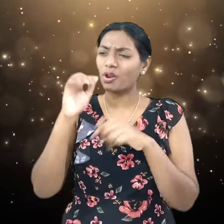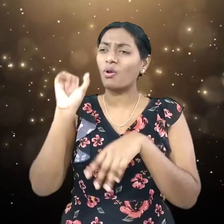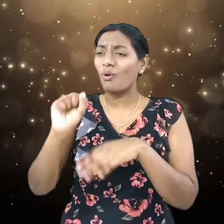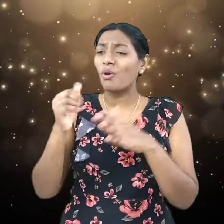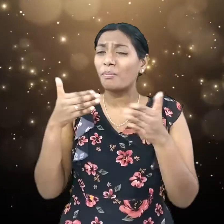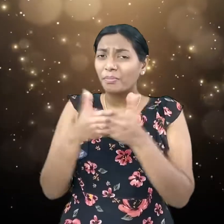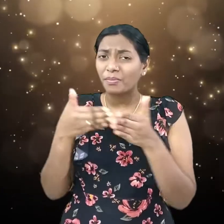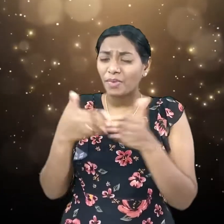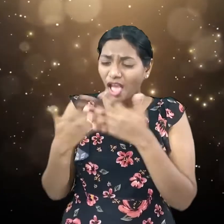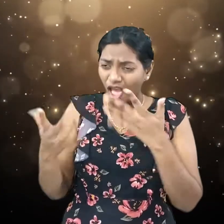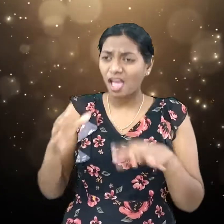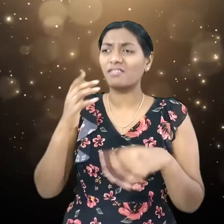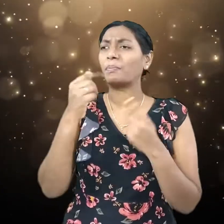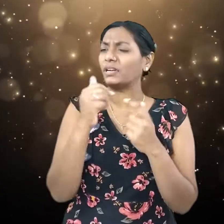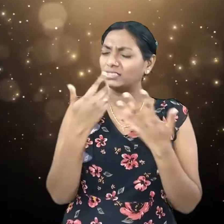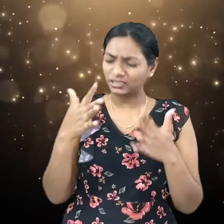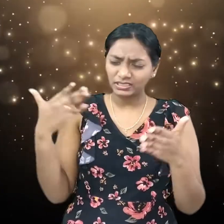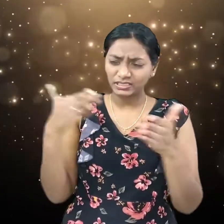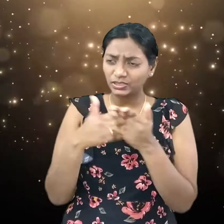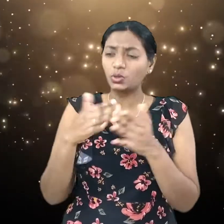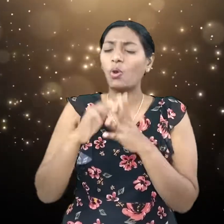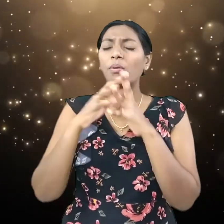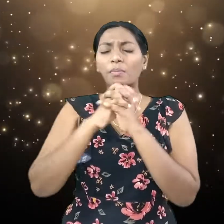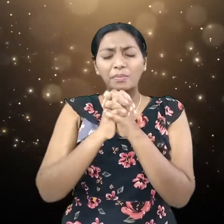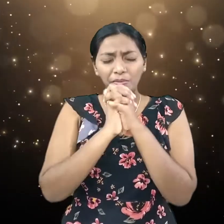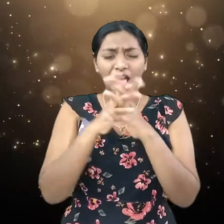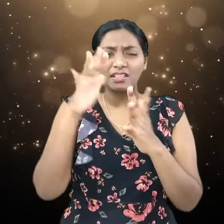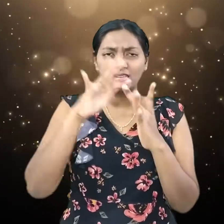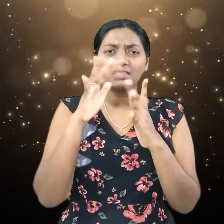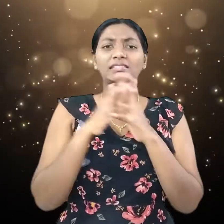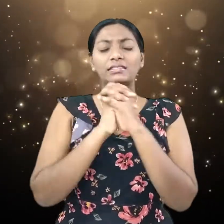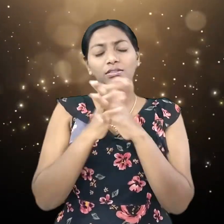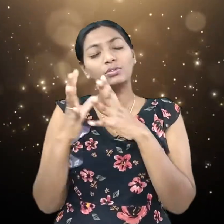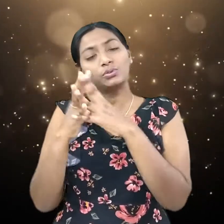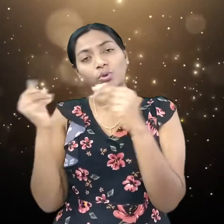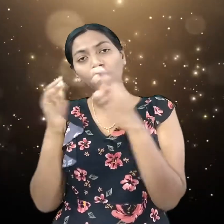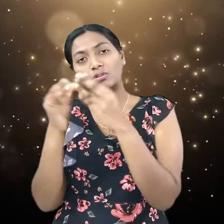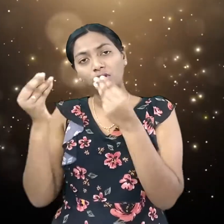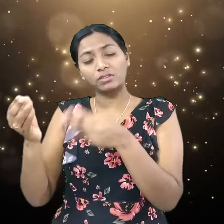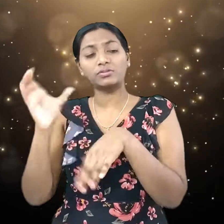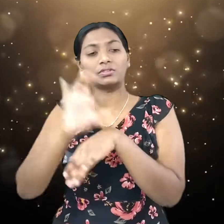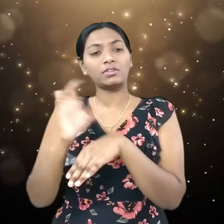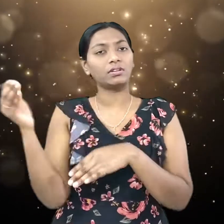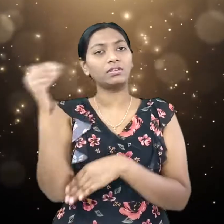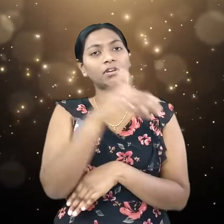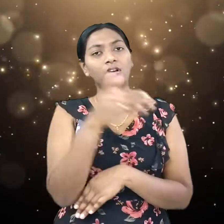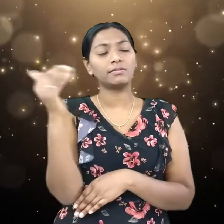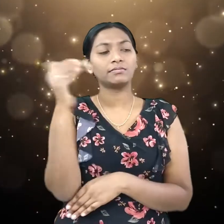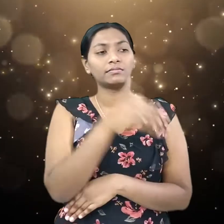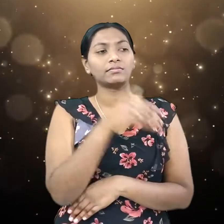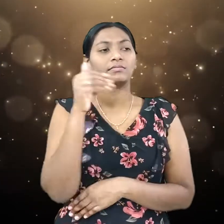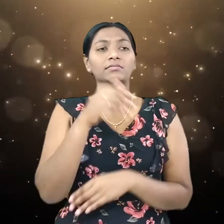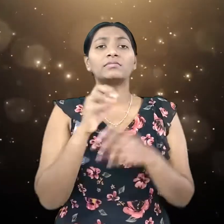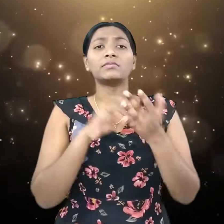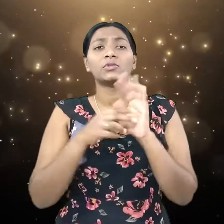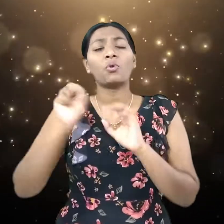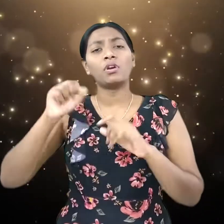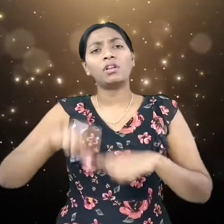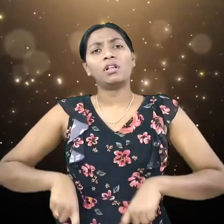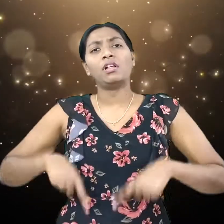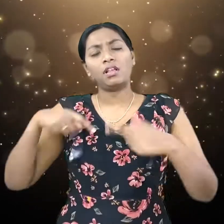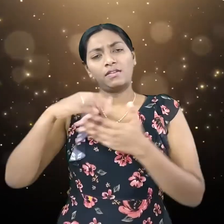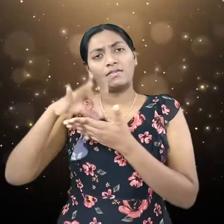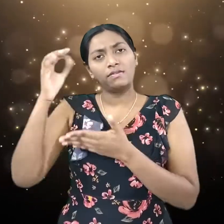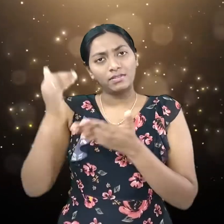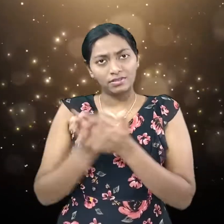ई जाक आ अलाजक आमा अक आमा अली जाक ए ई अक आमास ओम अक